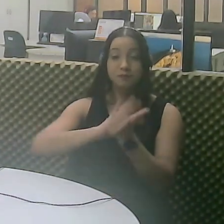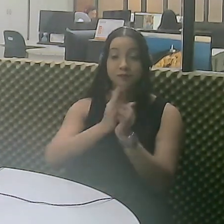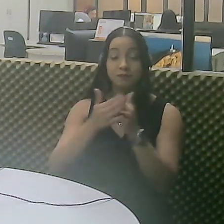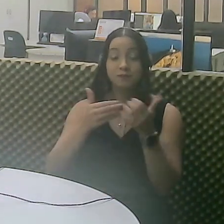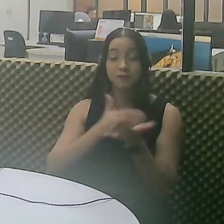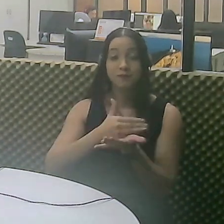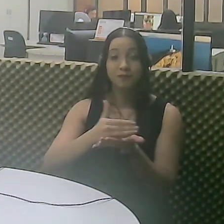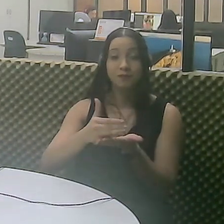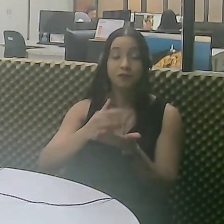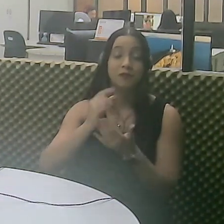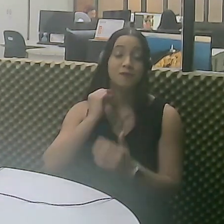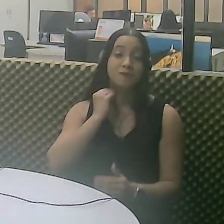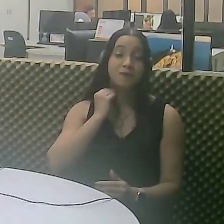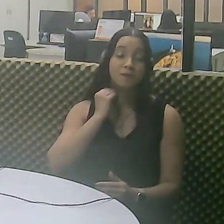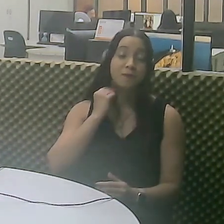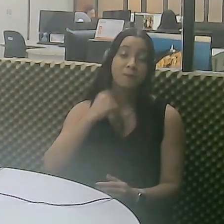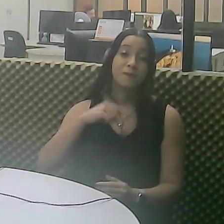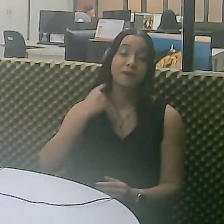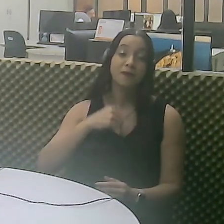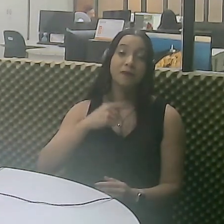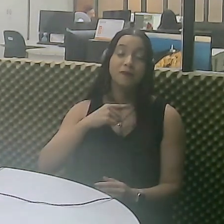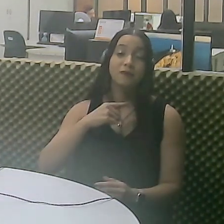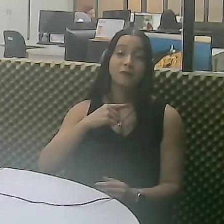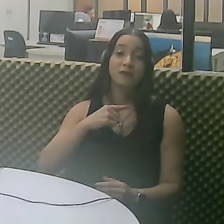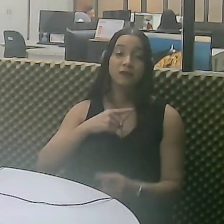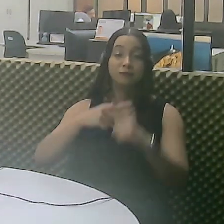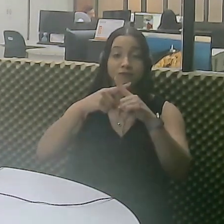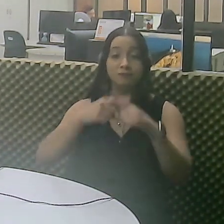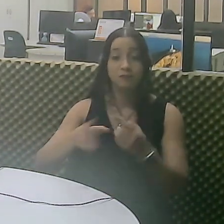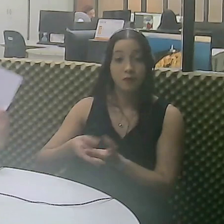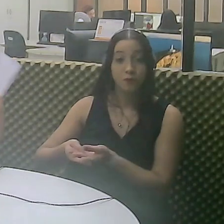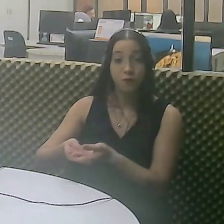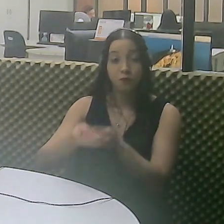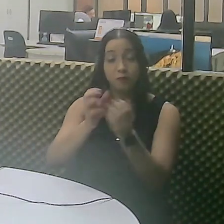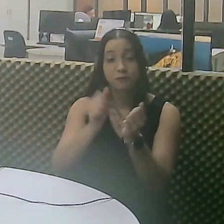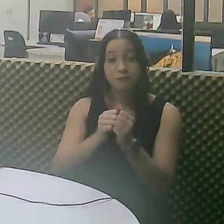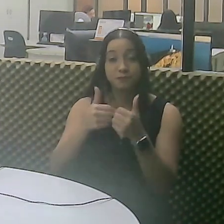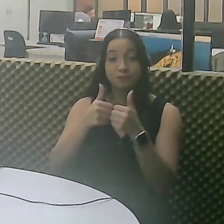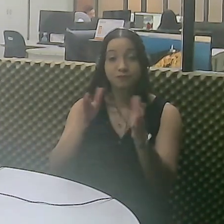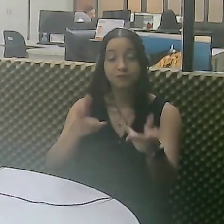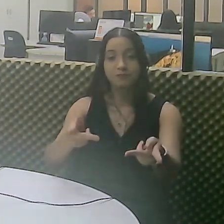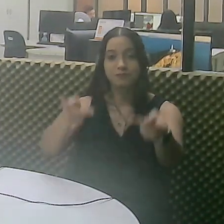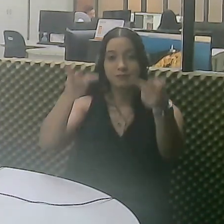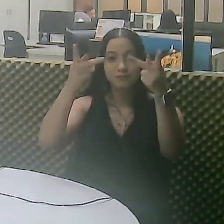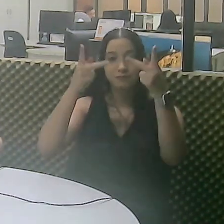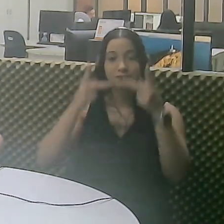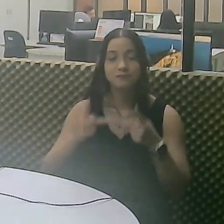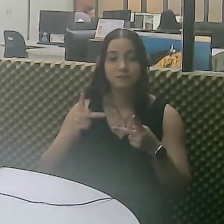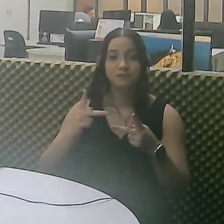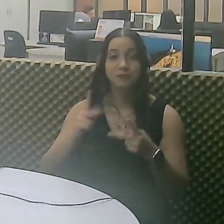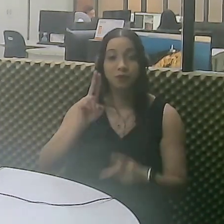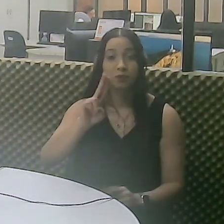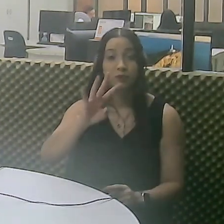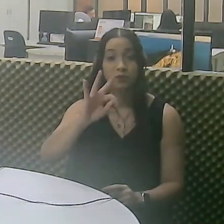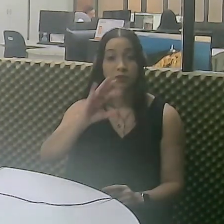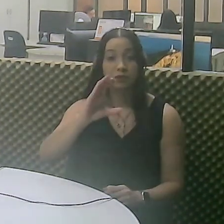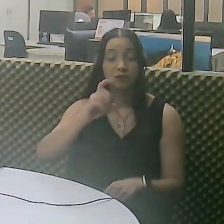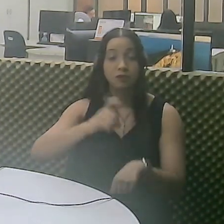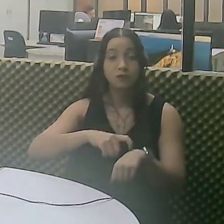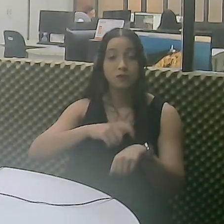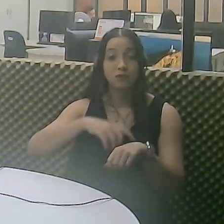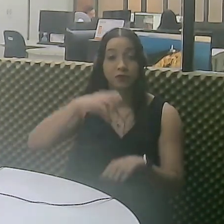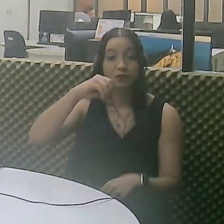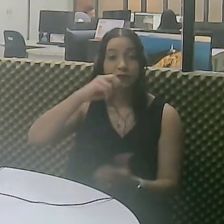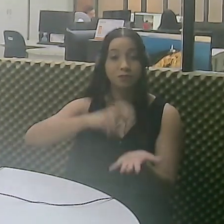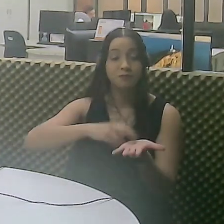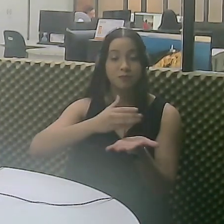no Campeonato Mineiro de Vôlei Feminino do Interior neste sábado, em partidas abertas ao público e realizadas no TC a partir das 9 da